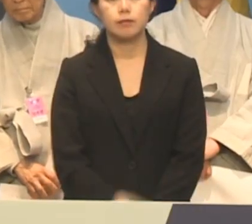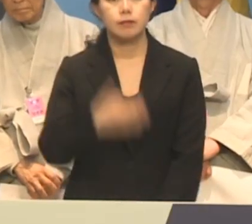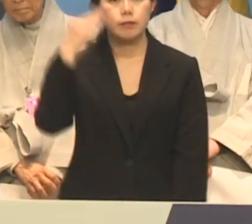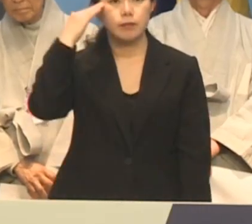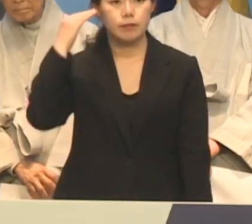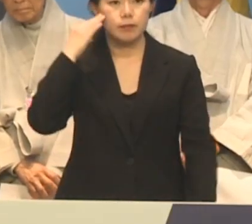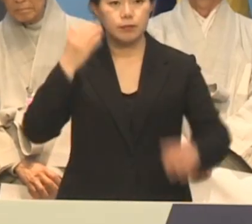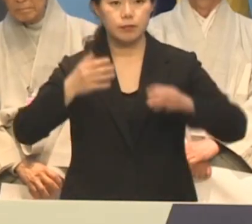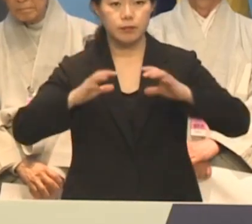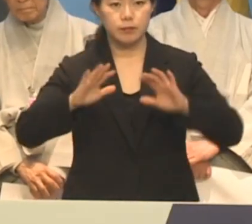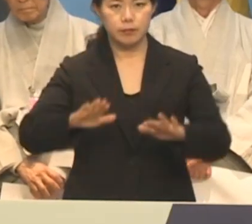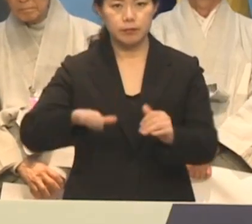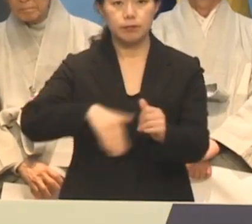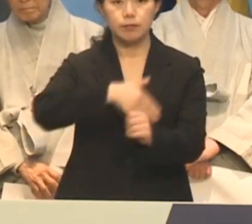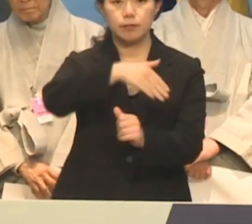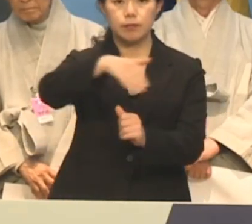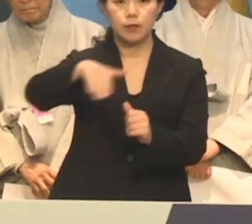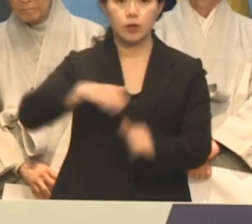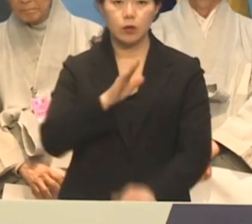대한민국의 현실이 오죽